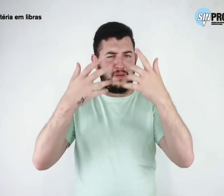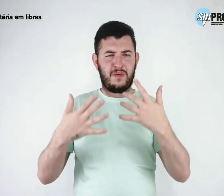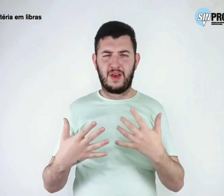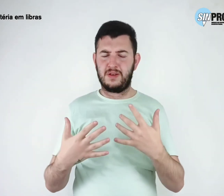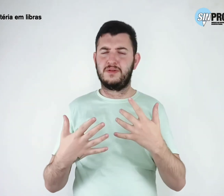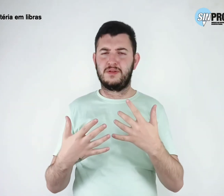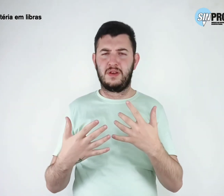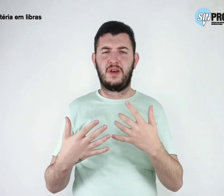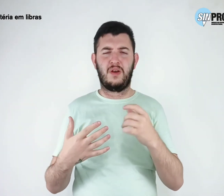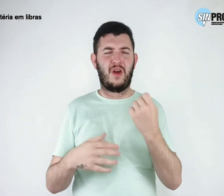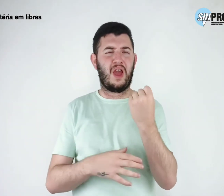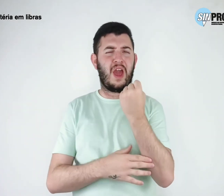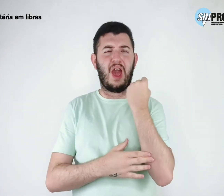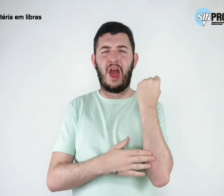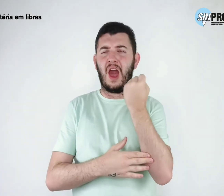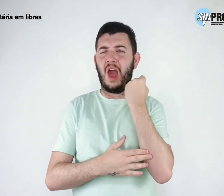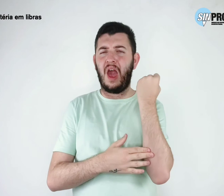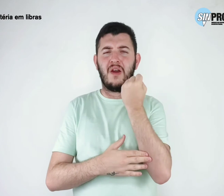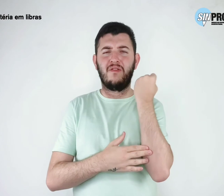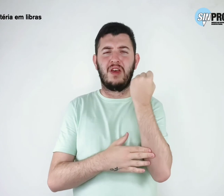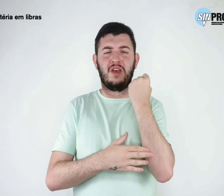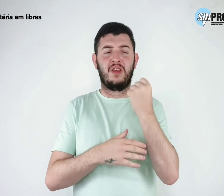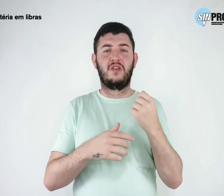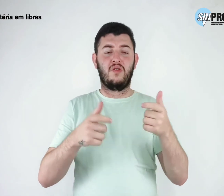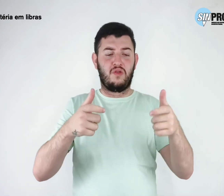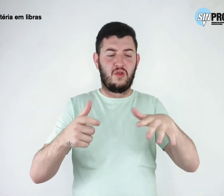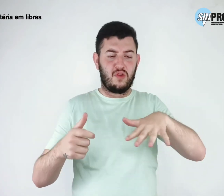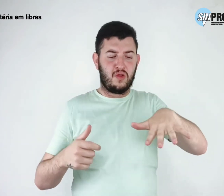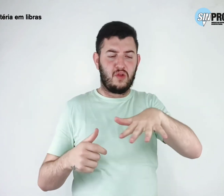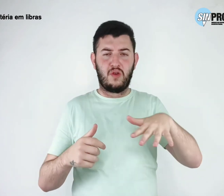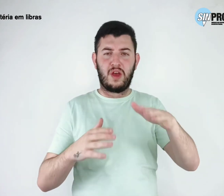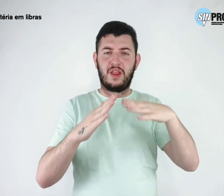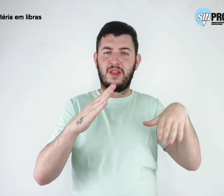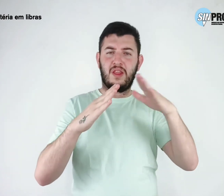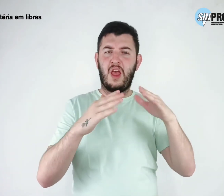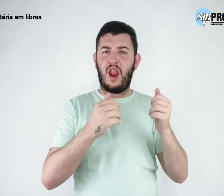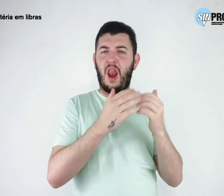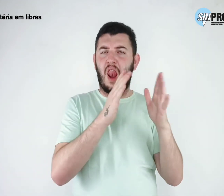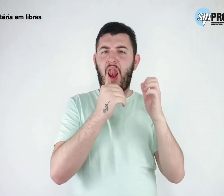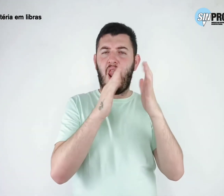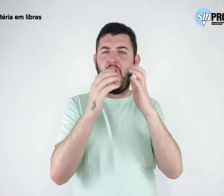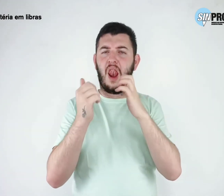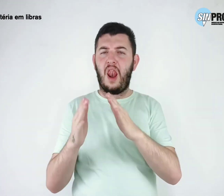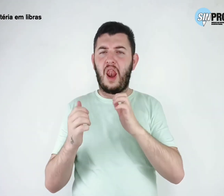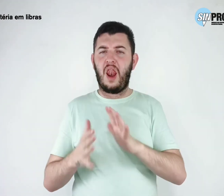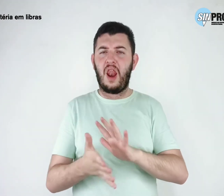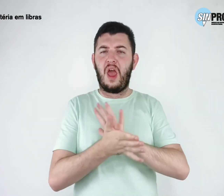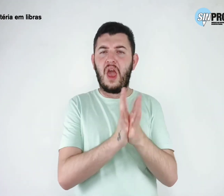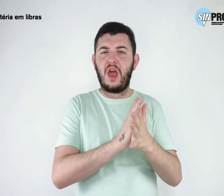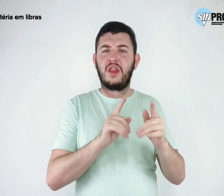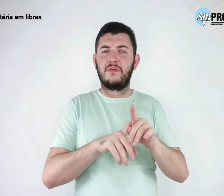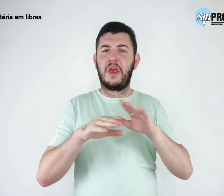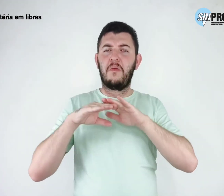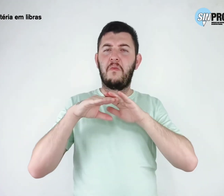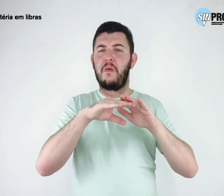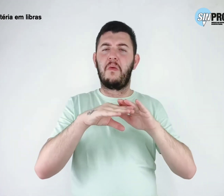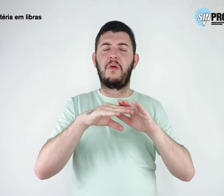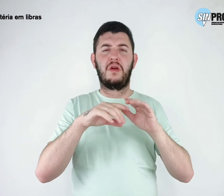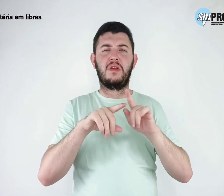de depredação dos nossos territórios mediante intimidação e agressões físicas.